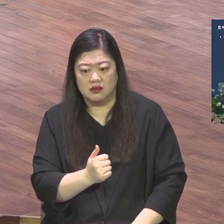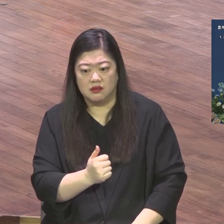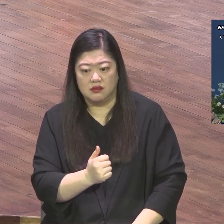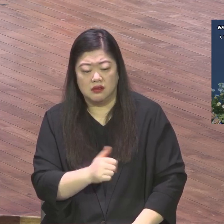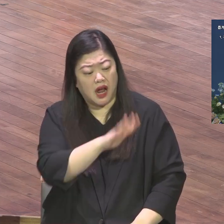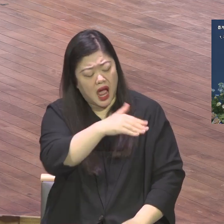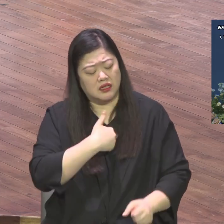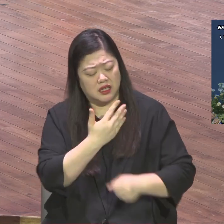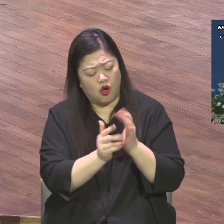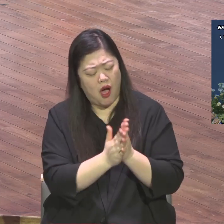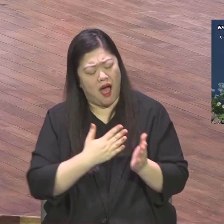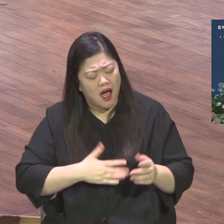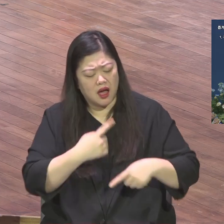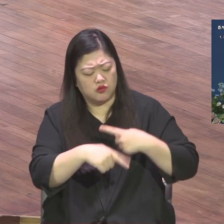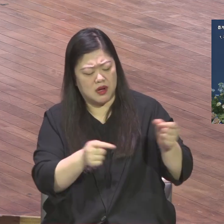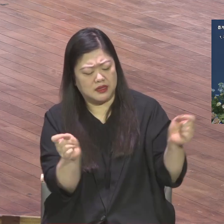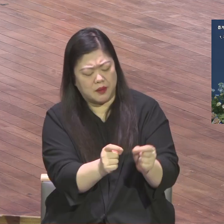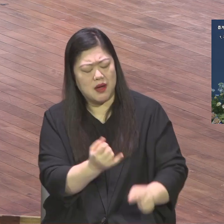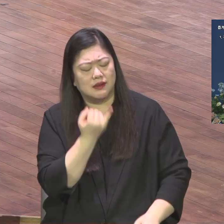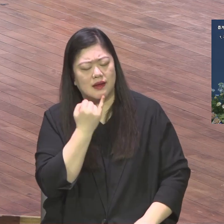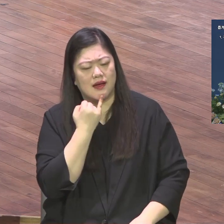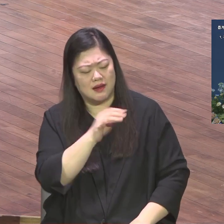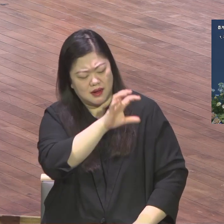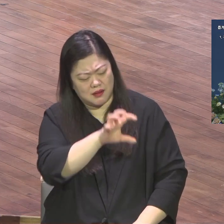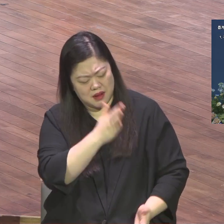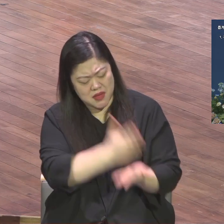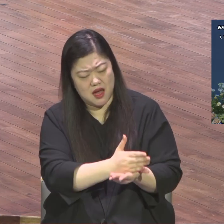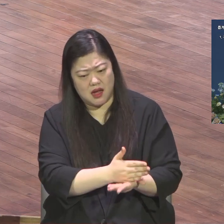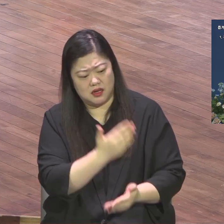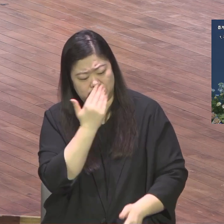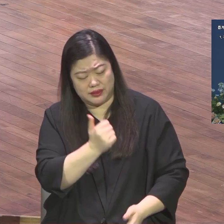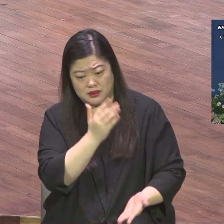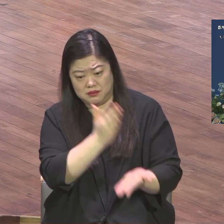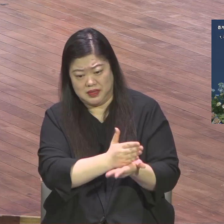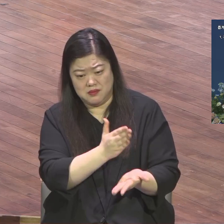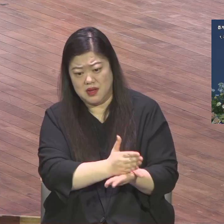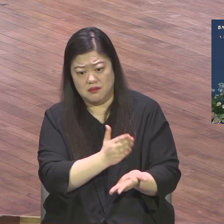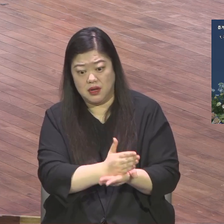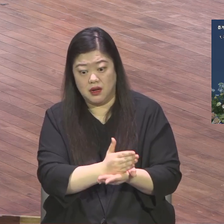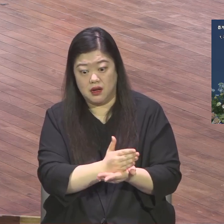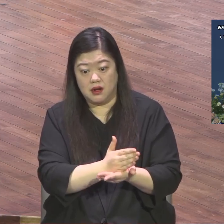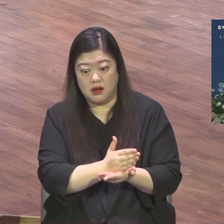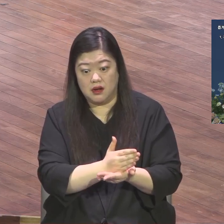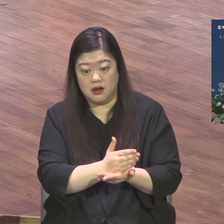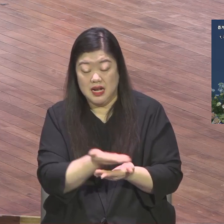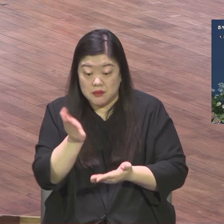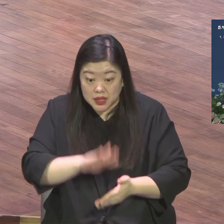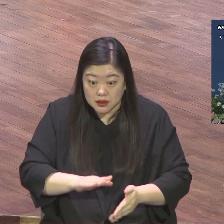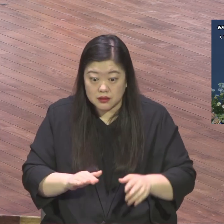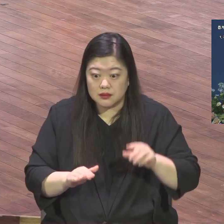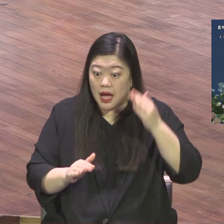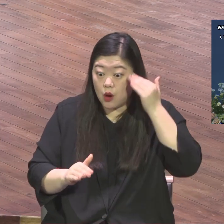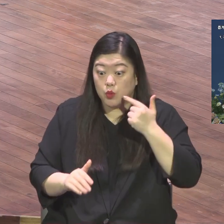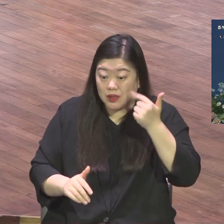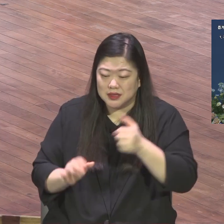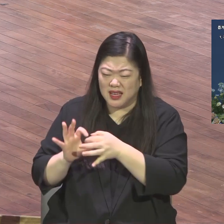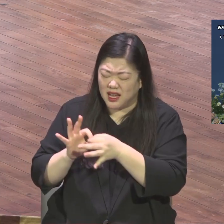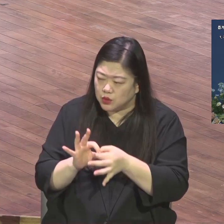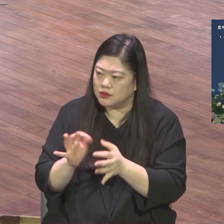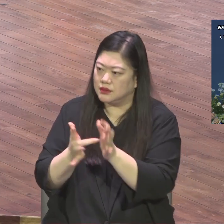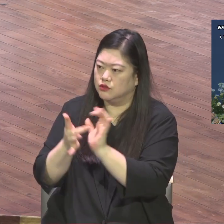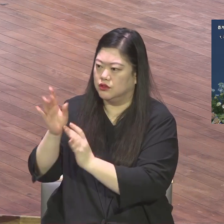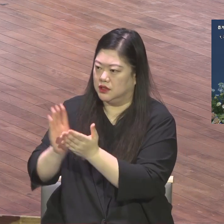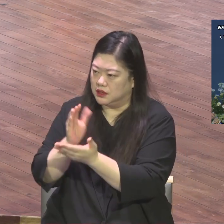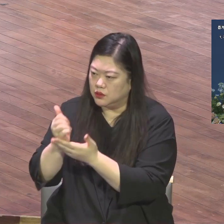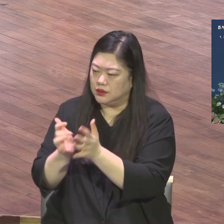자기도 성경 지식이 많이 아니까 계속해서 그렇게 화를 낼 정도로 반복했어요. 그런데 놀랍게도 거기서